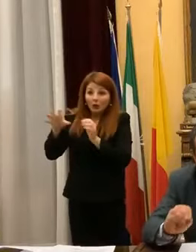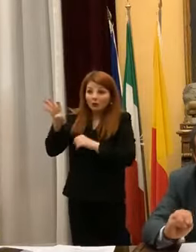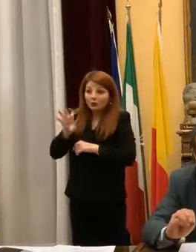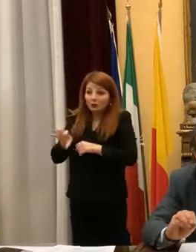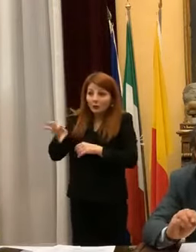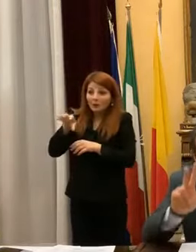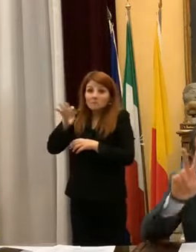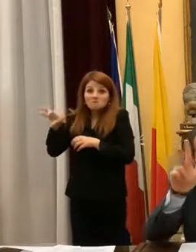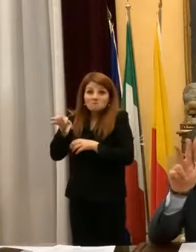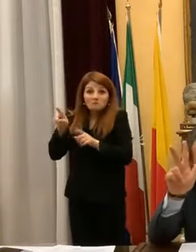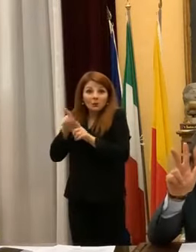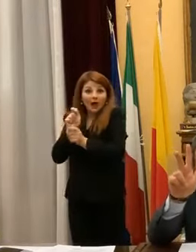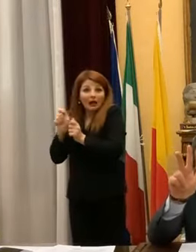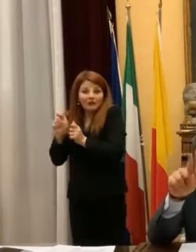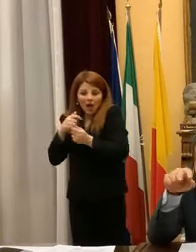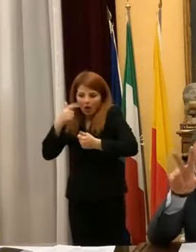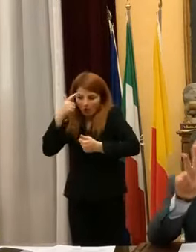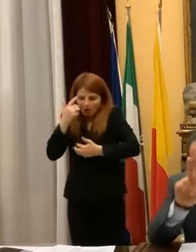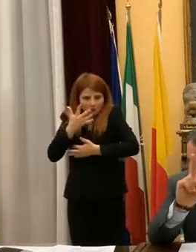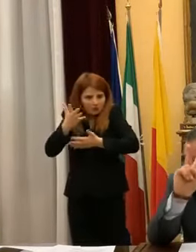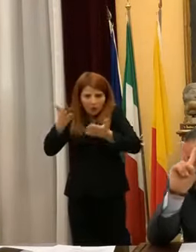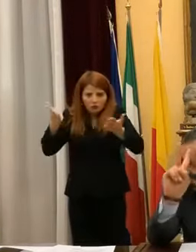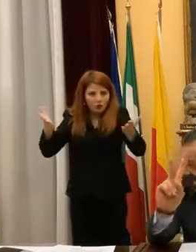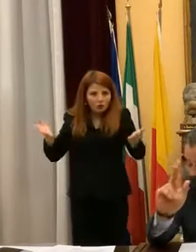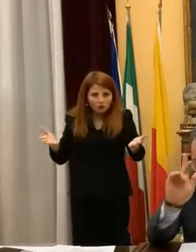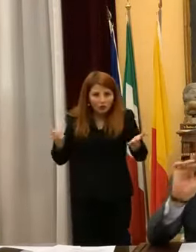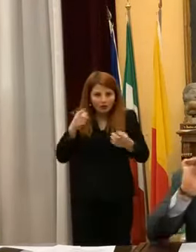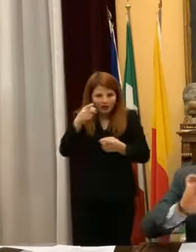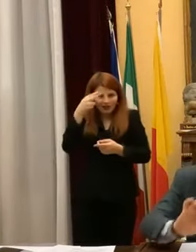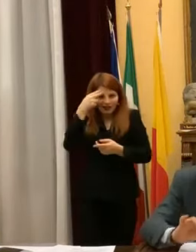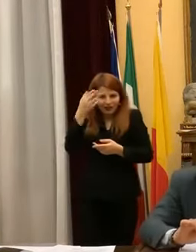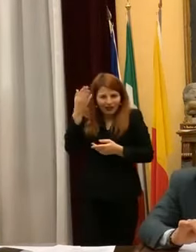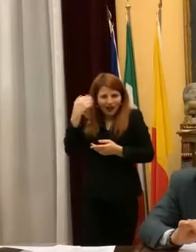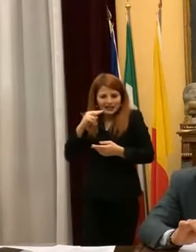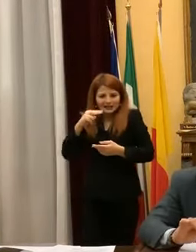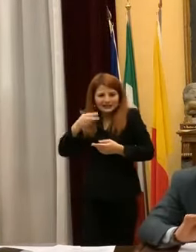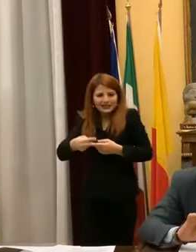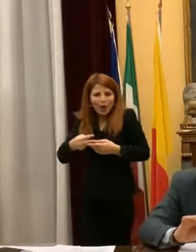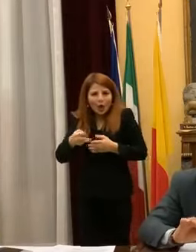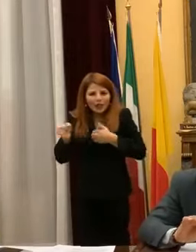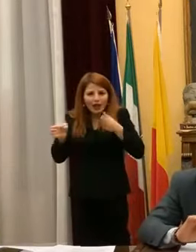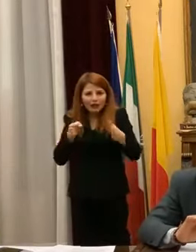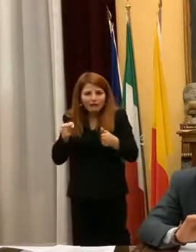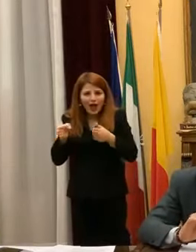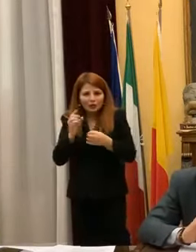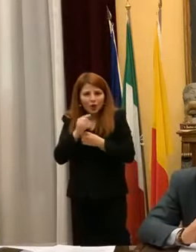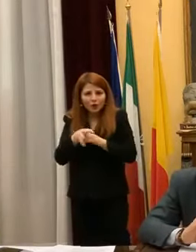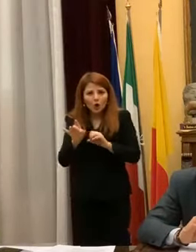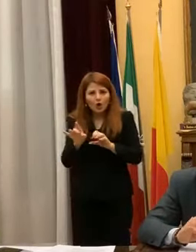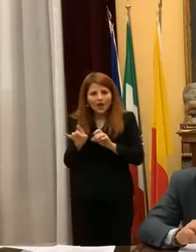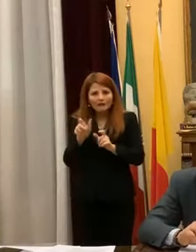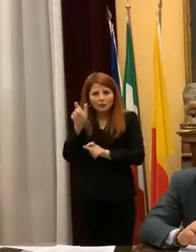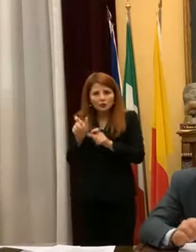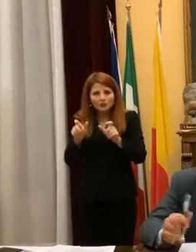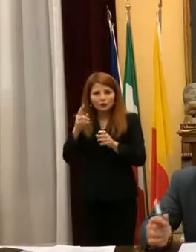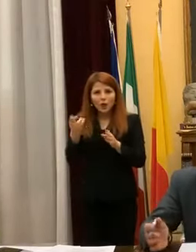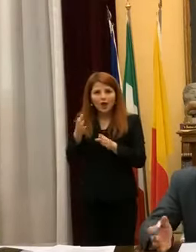gennaio 300, quota 300, parliamo solo della seconda fase. Dall'altro, si